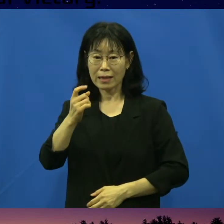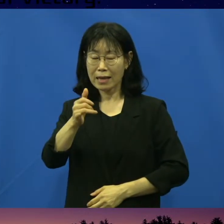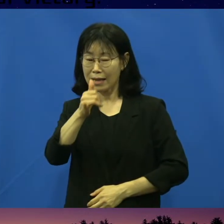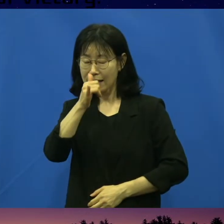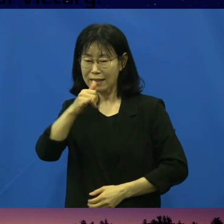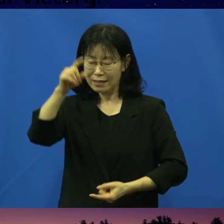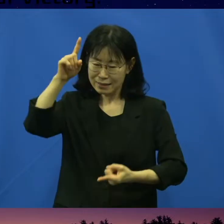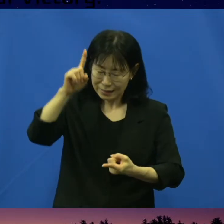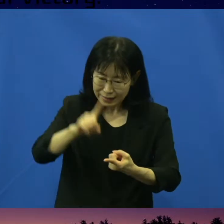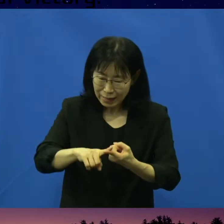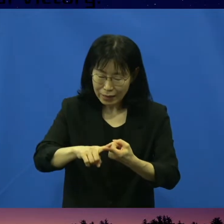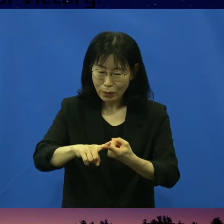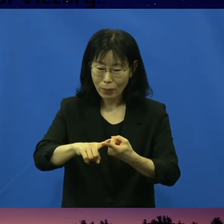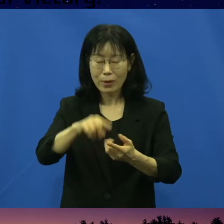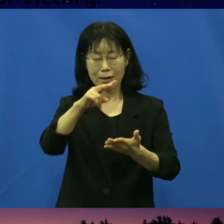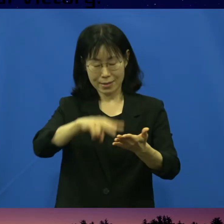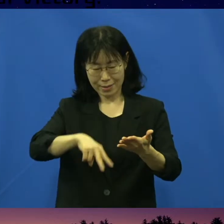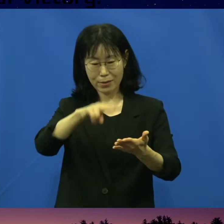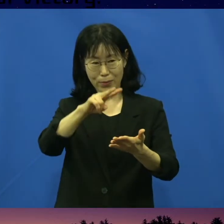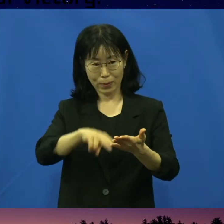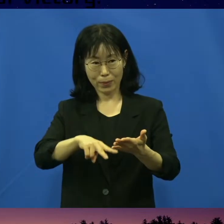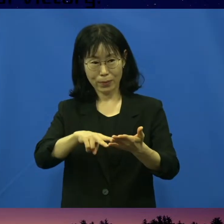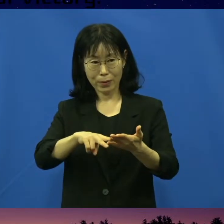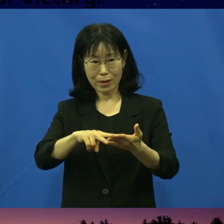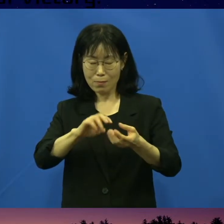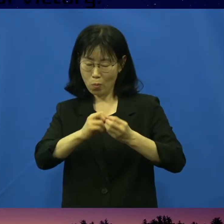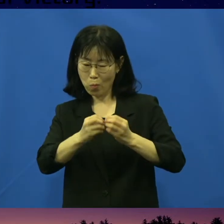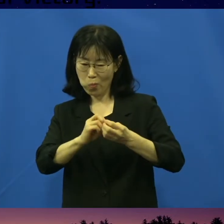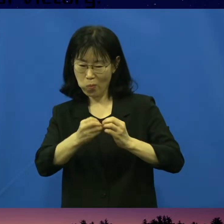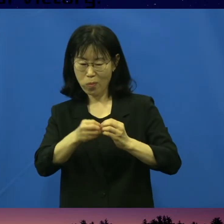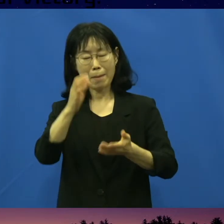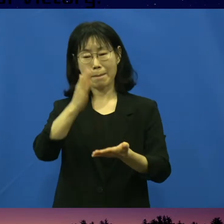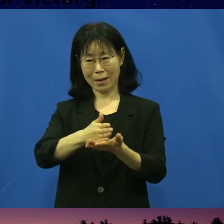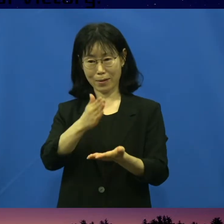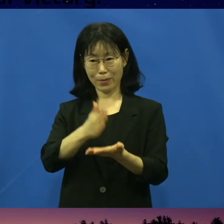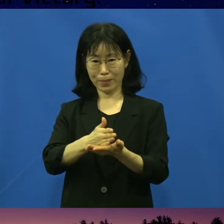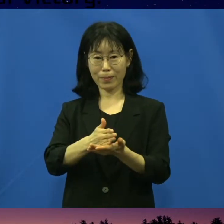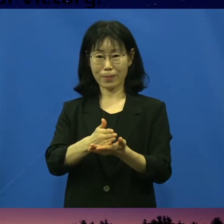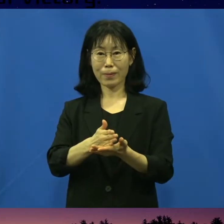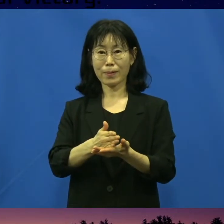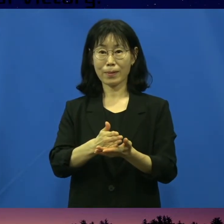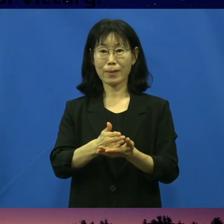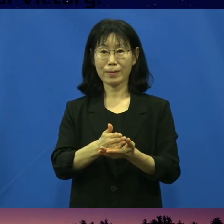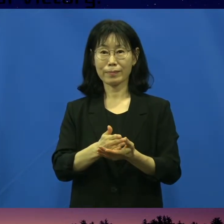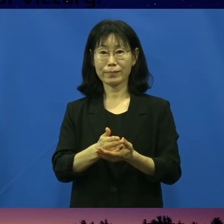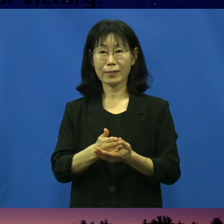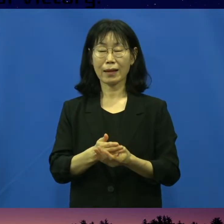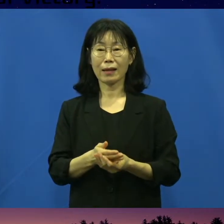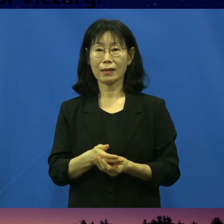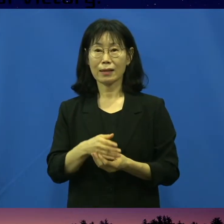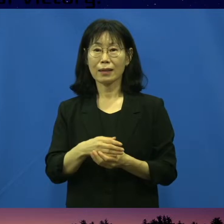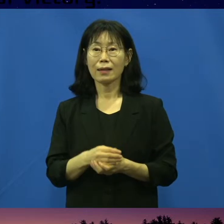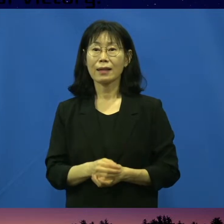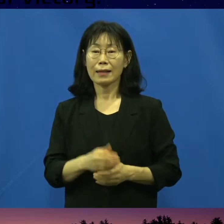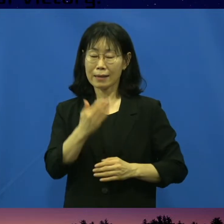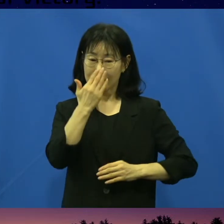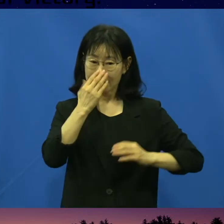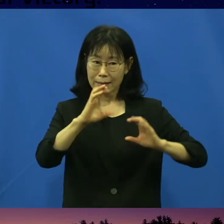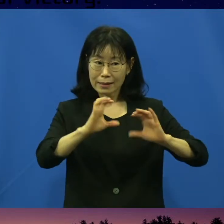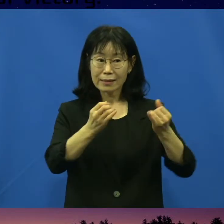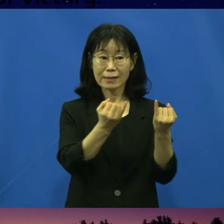그러나 복음이 우리를 살려요. 복음은 한 포로를 붙잡혀온 아이로부터 들려와요. 의심스럽죠. 하찮아 보여요.